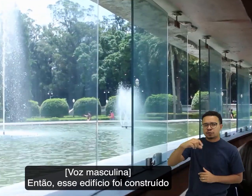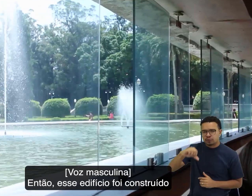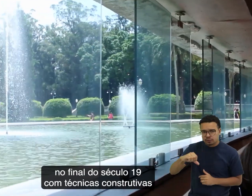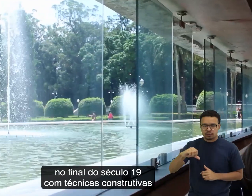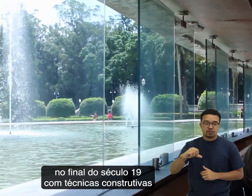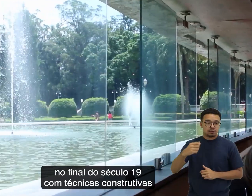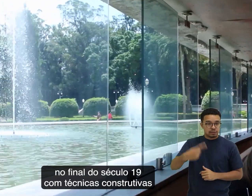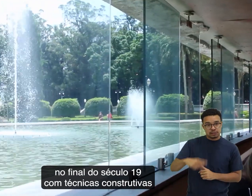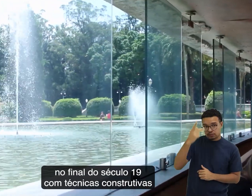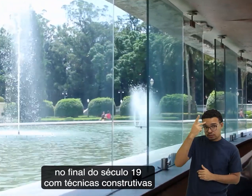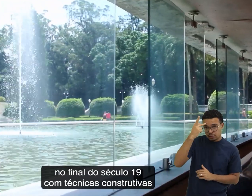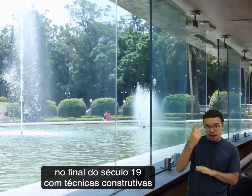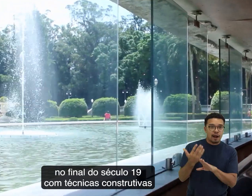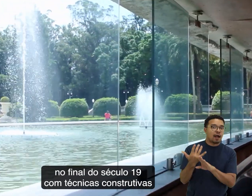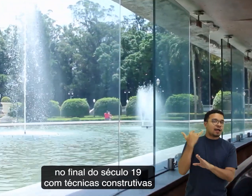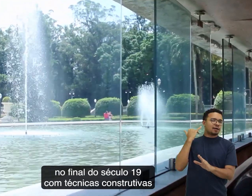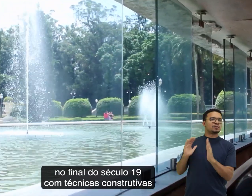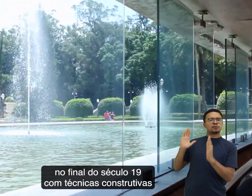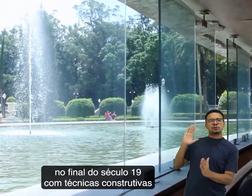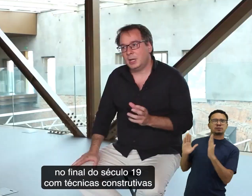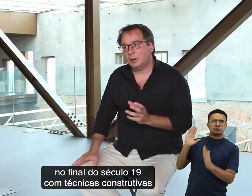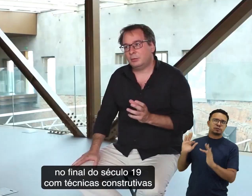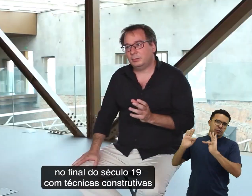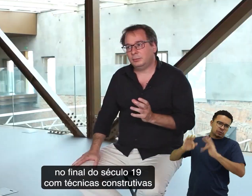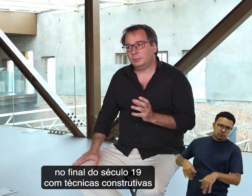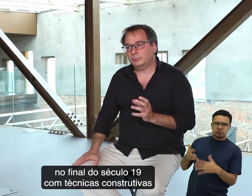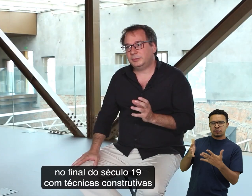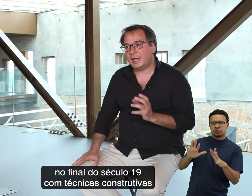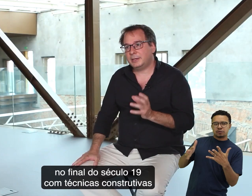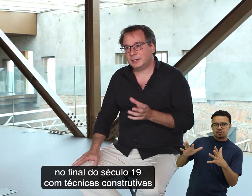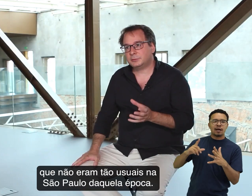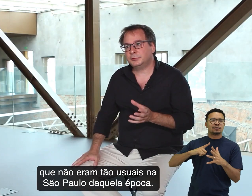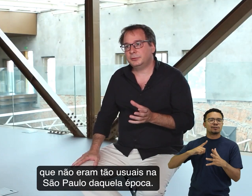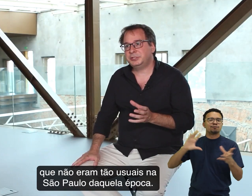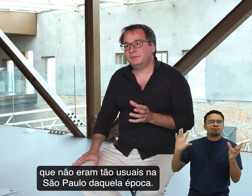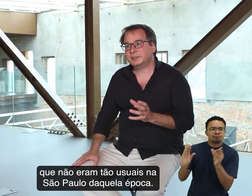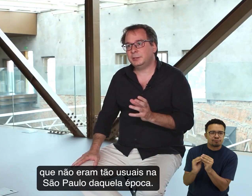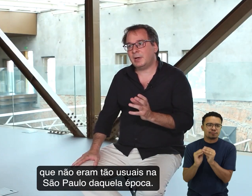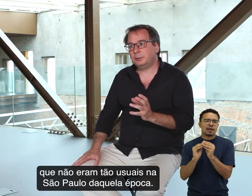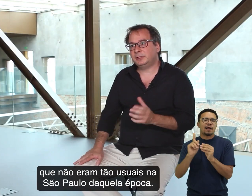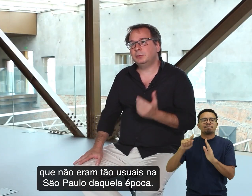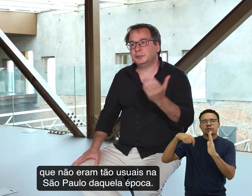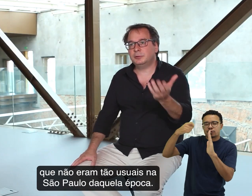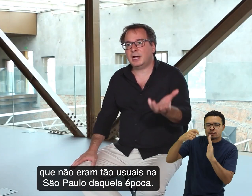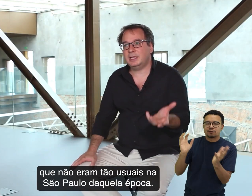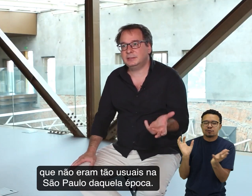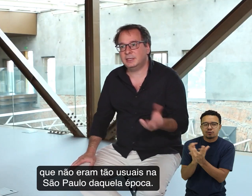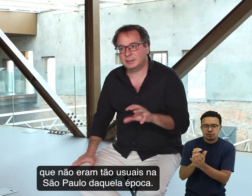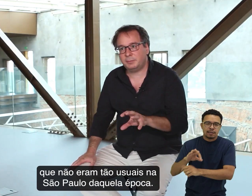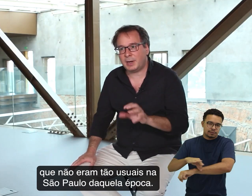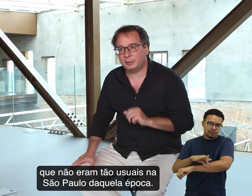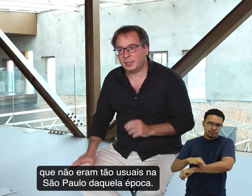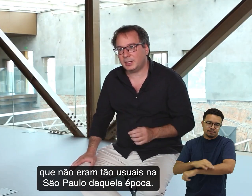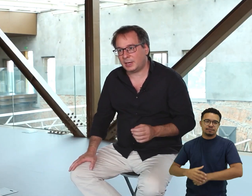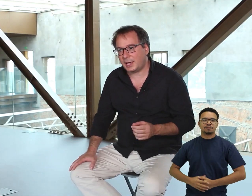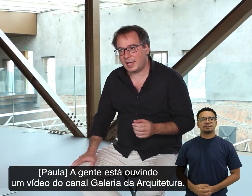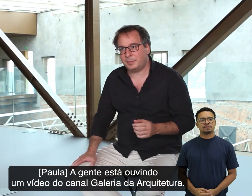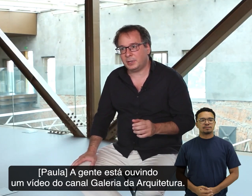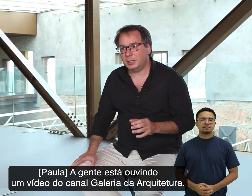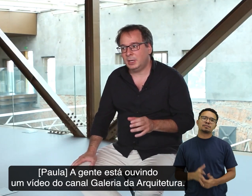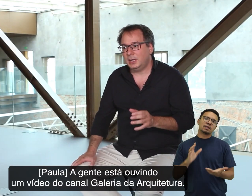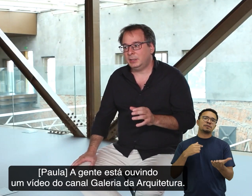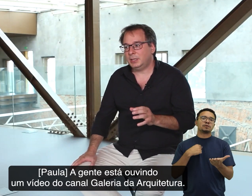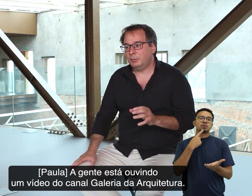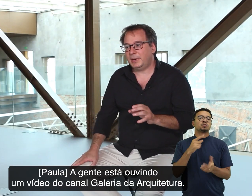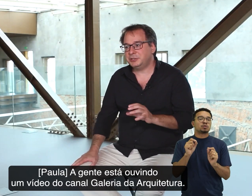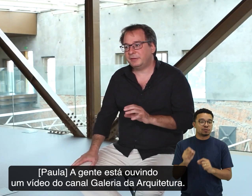Então, esse edifício foi construído no final do século XIX com técnicas construtivas que não eram tão usuais na São Paulo daquela